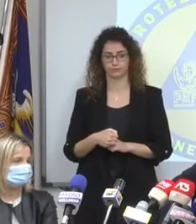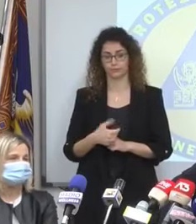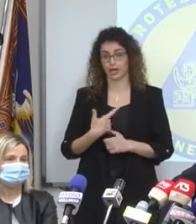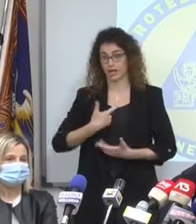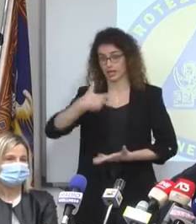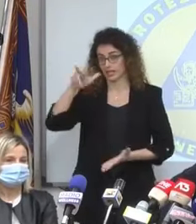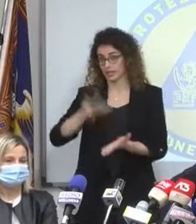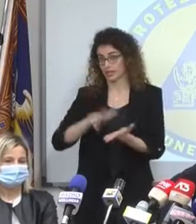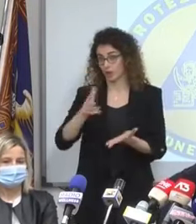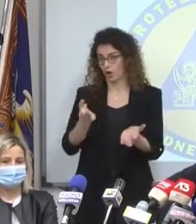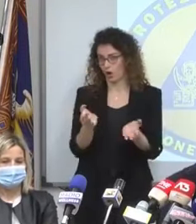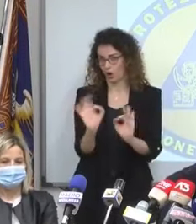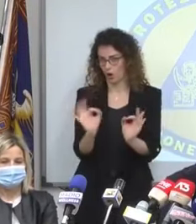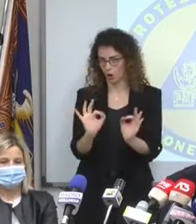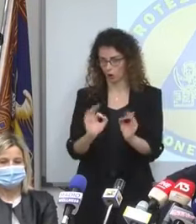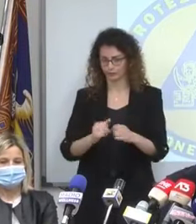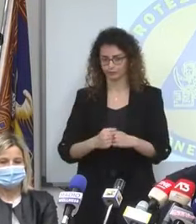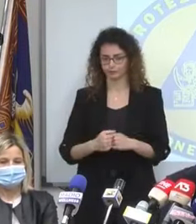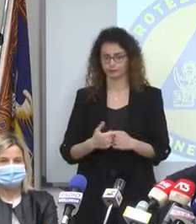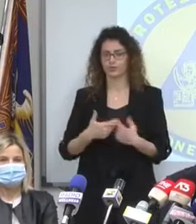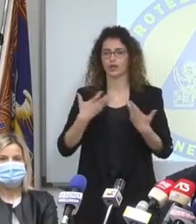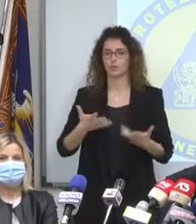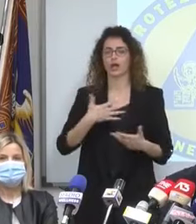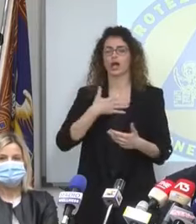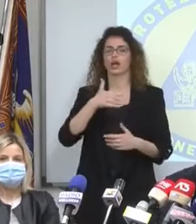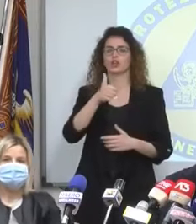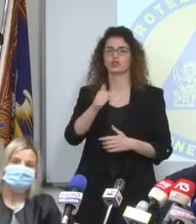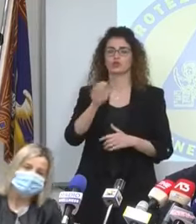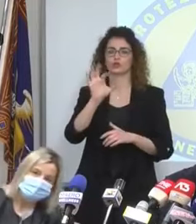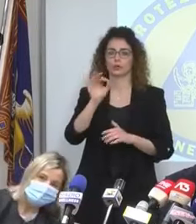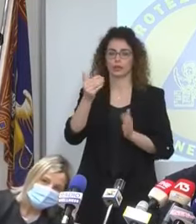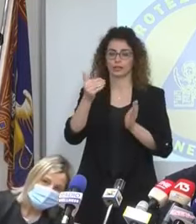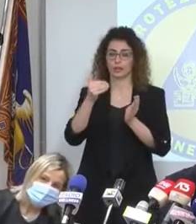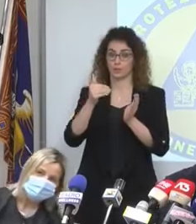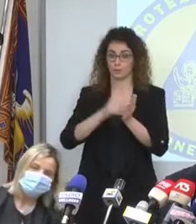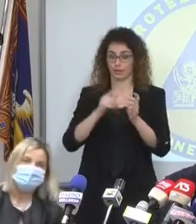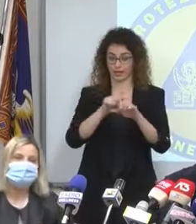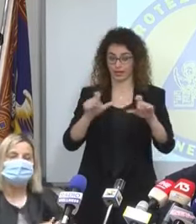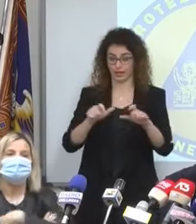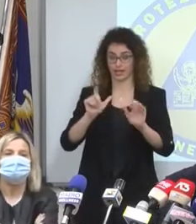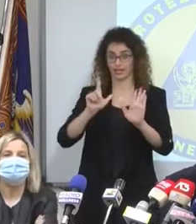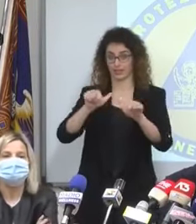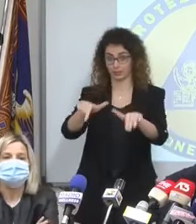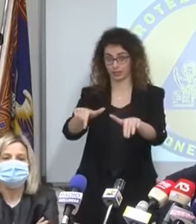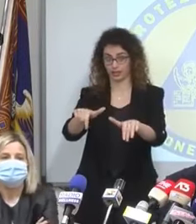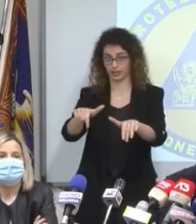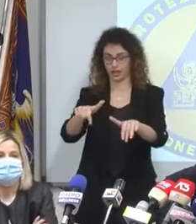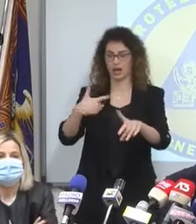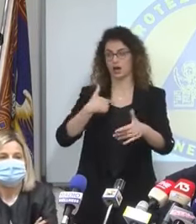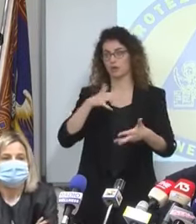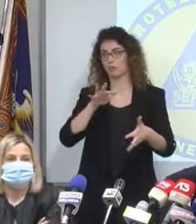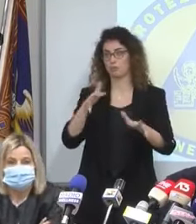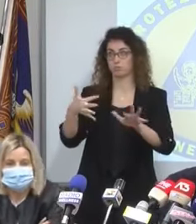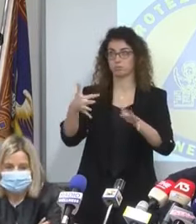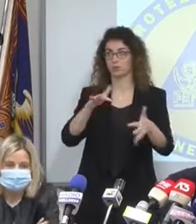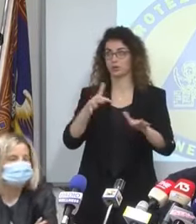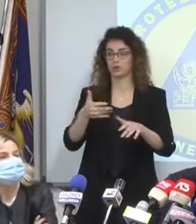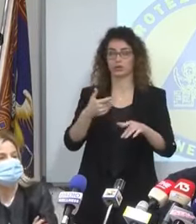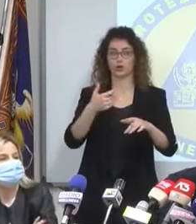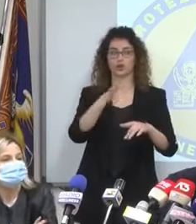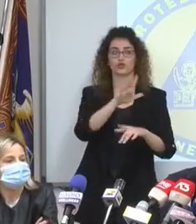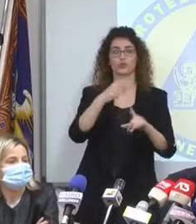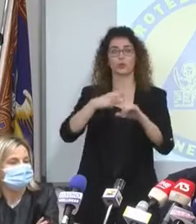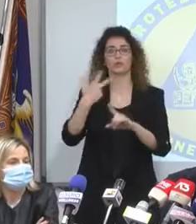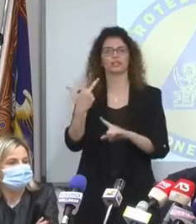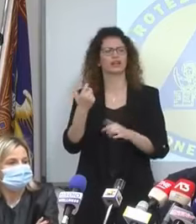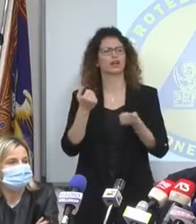non c'è certezza insomma. Però 150.000 dosi a settimana, voi fate un voto per pieno, 5 per 3,